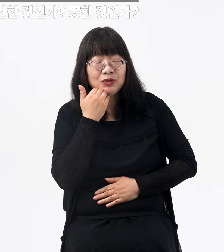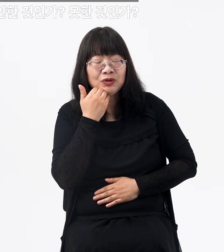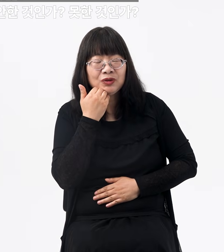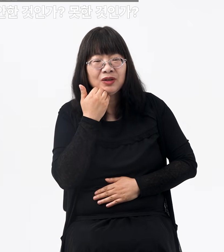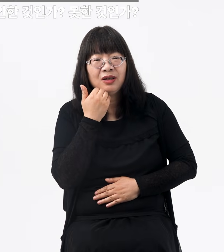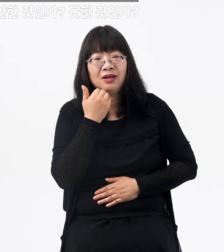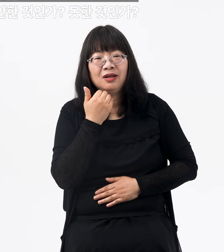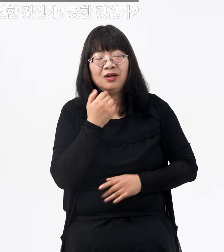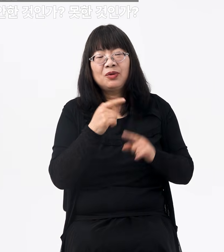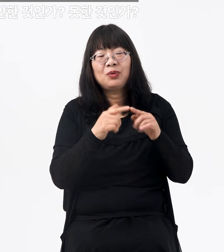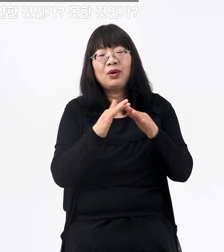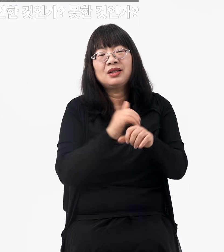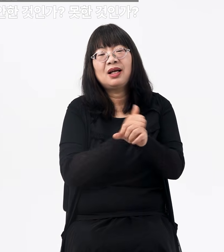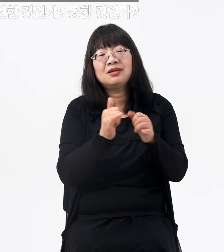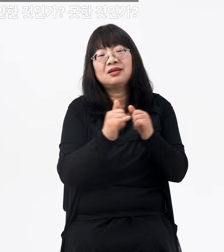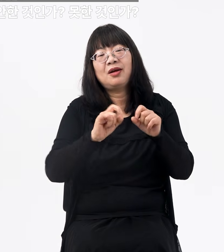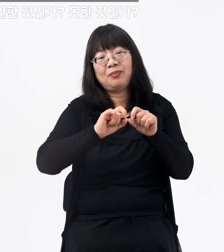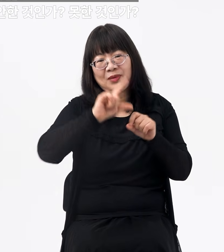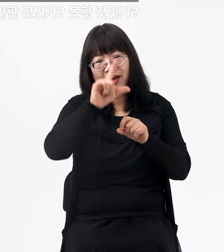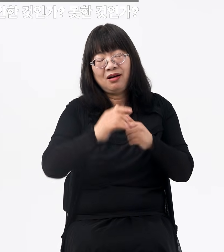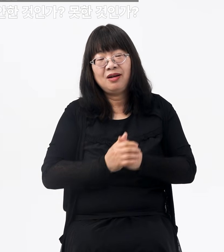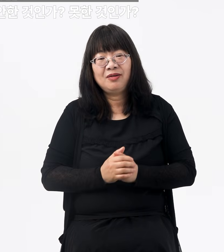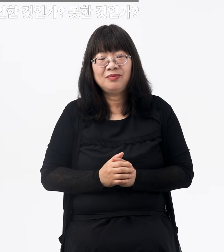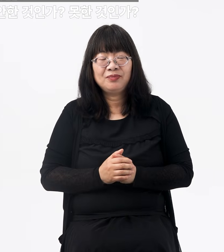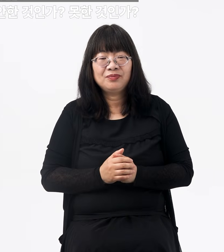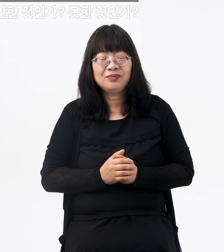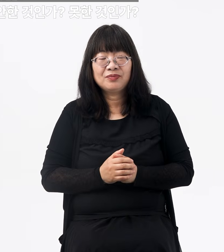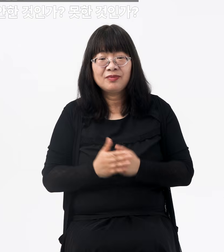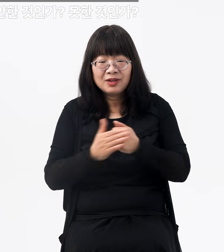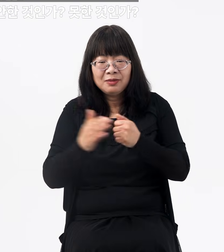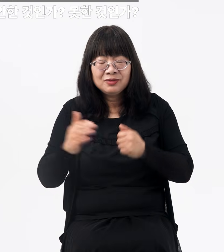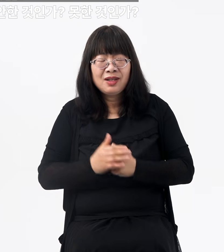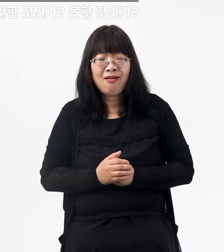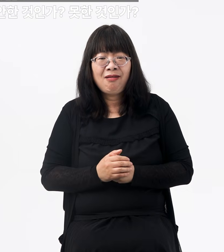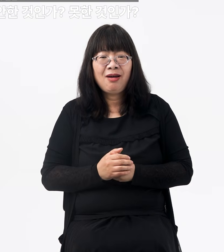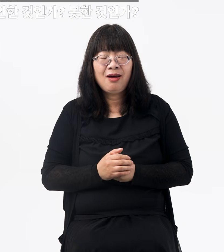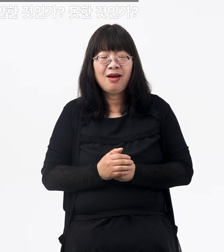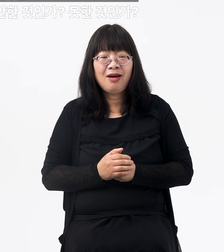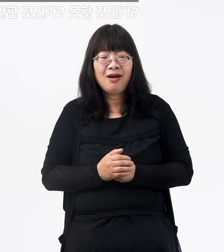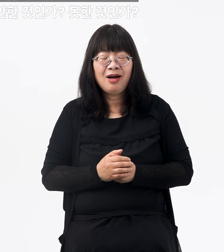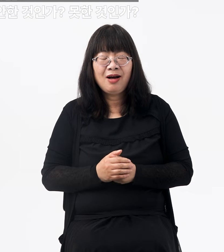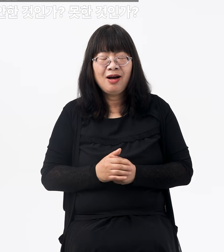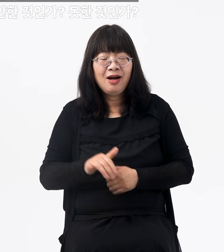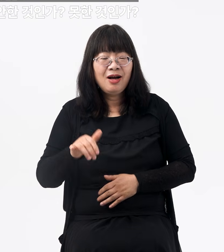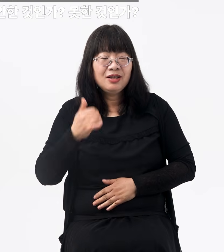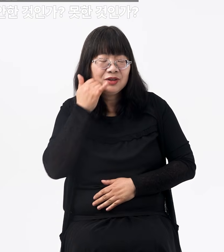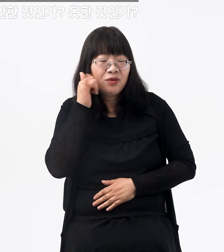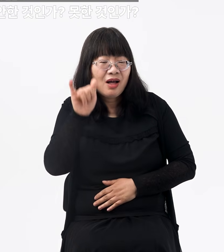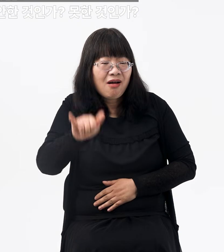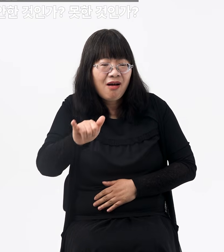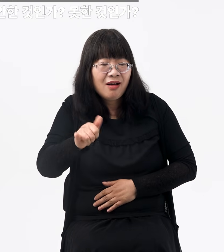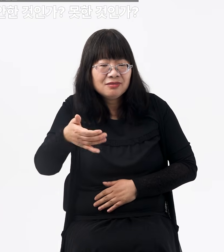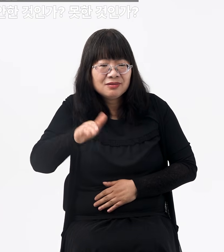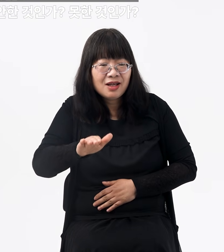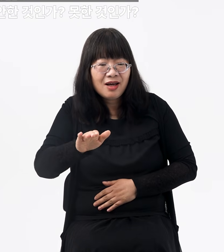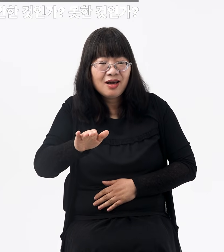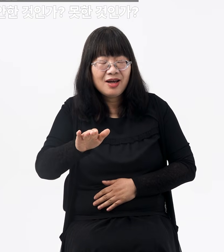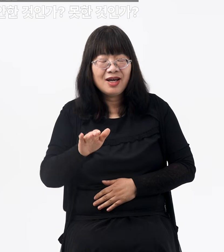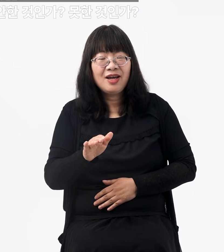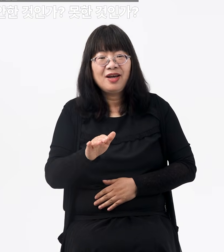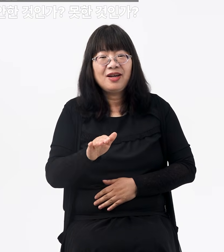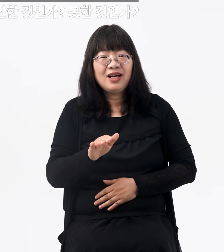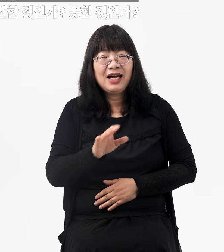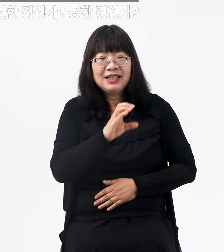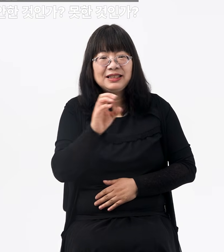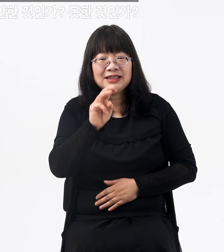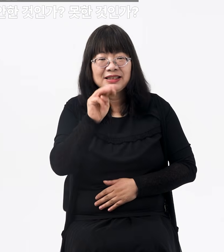이렇게 많대요. 그래서 컬러링 그 소리 나오면 가슴이 덜컥 내려왔는데, 그 다음에